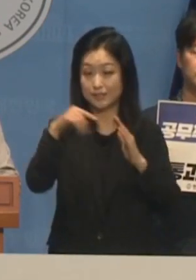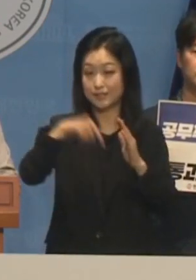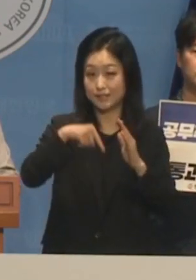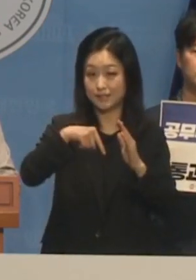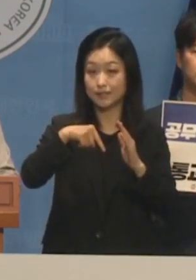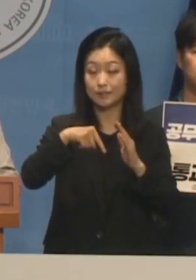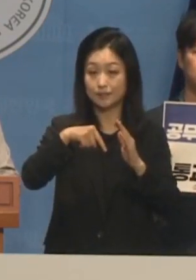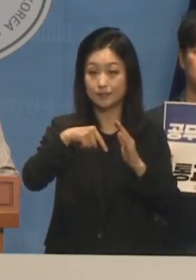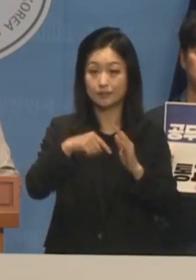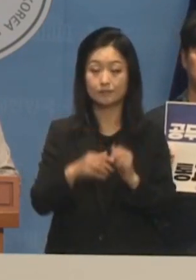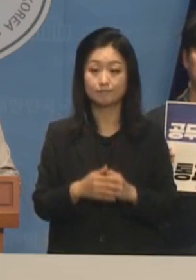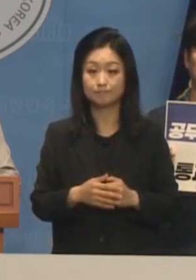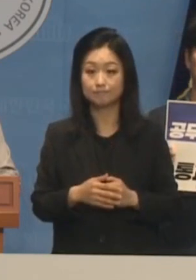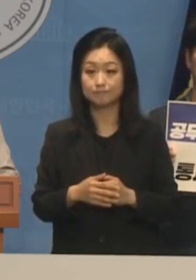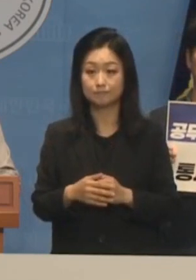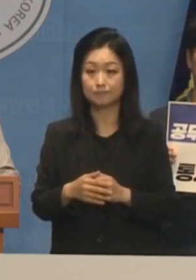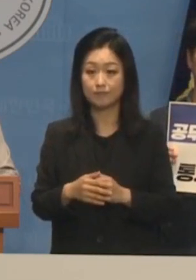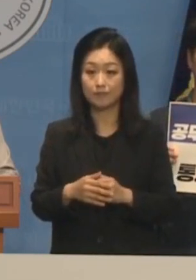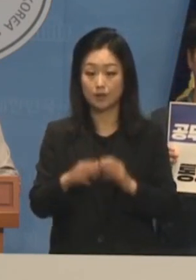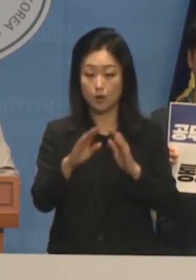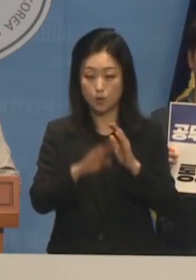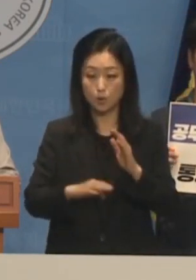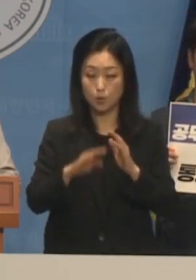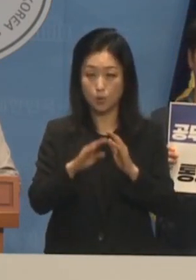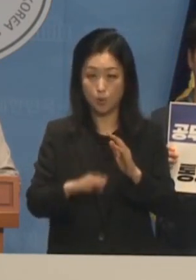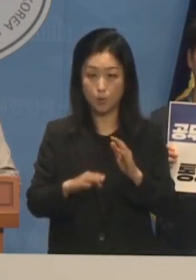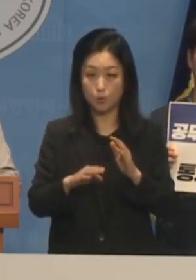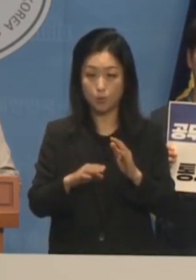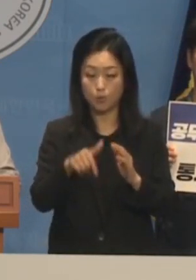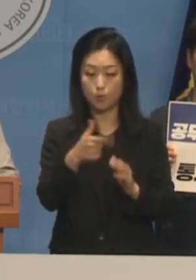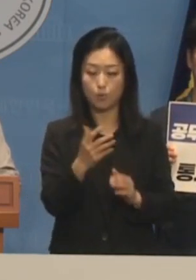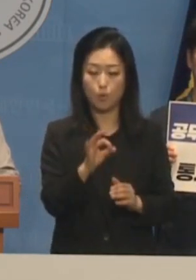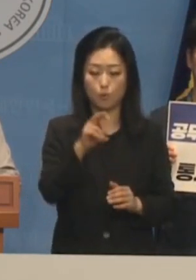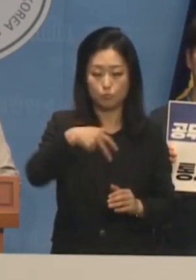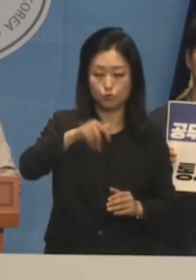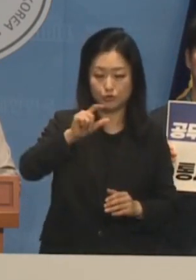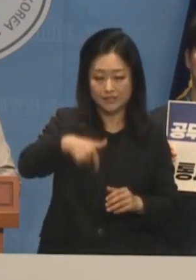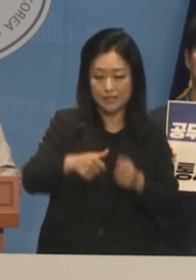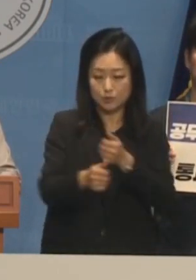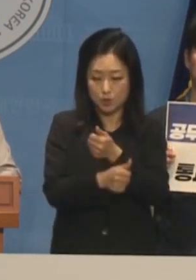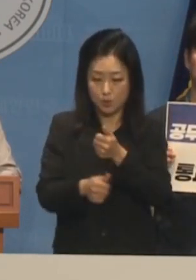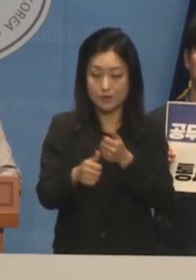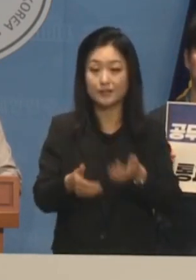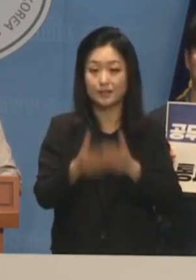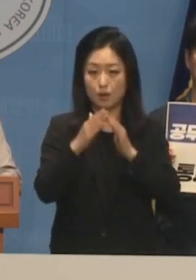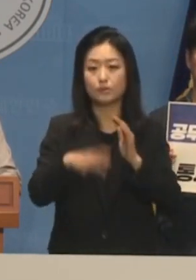논의기구는 공무직위원회가 처음이자 마지막이었습니다.